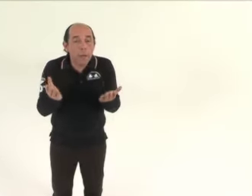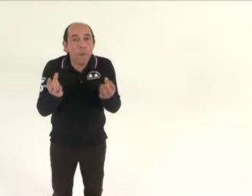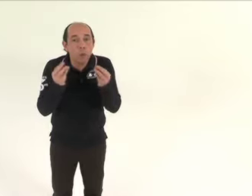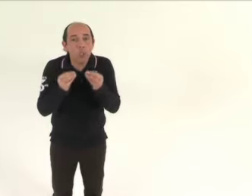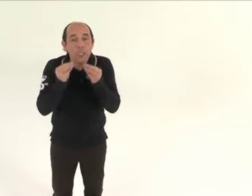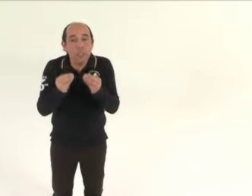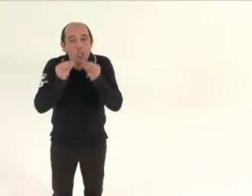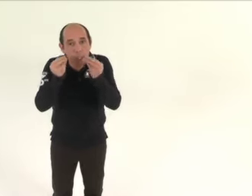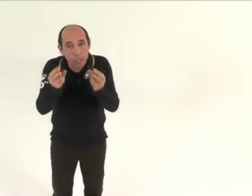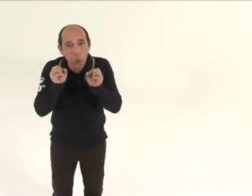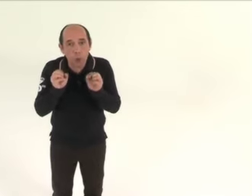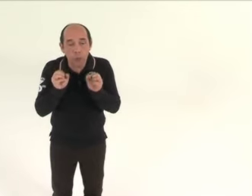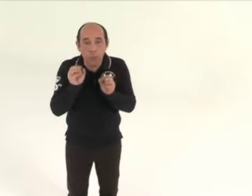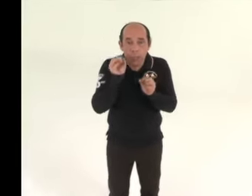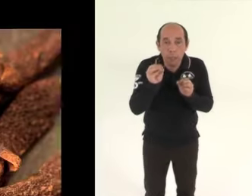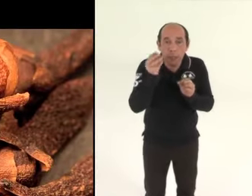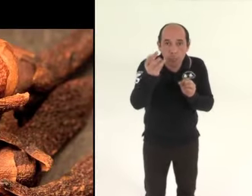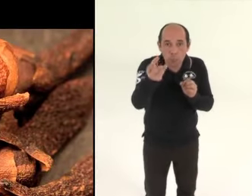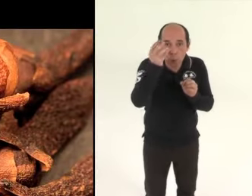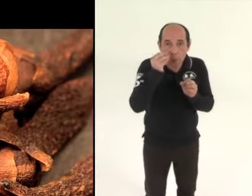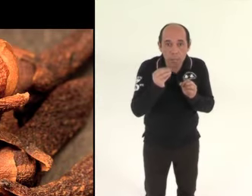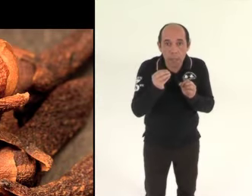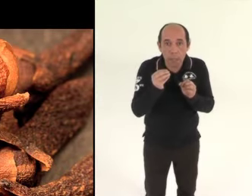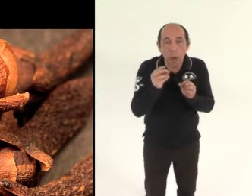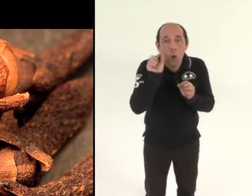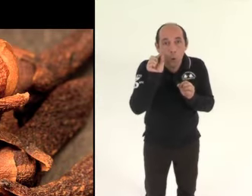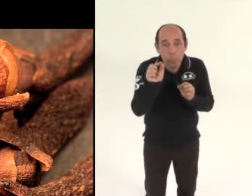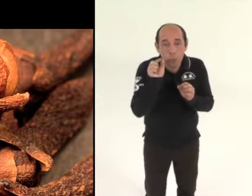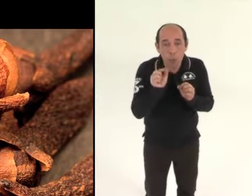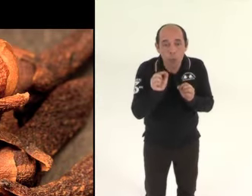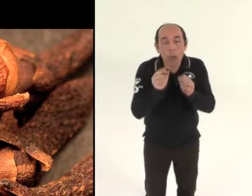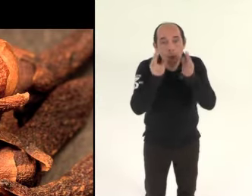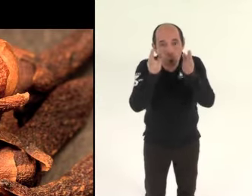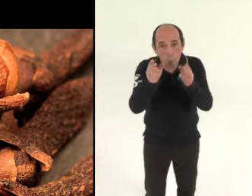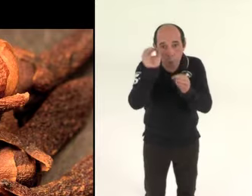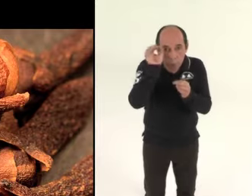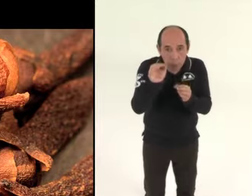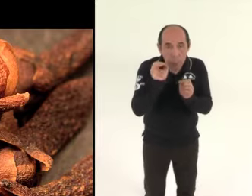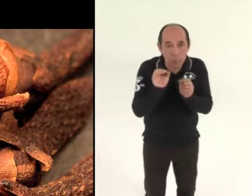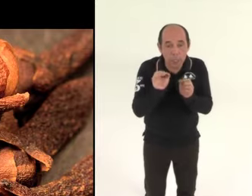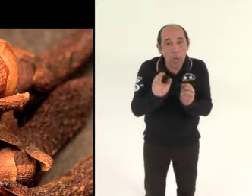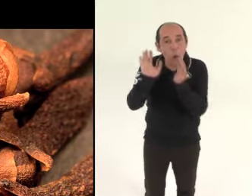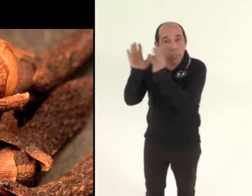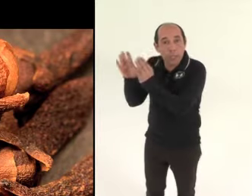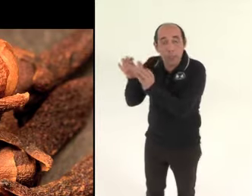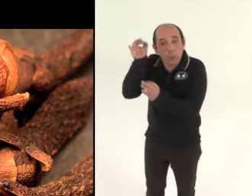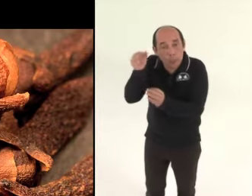ما عندوش انتاج ديال القرنفل اذا كيستورد هذه الماده وكيستوردها من اوروبا وبالضبط من اسبانيا ومن اسيا وبالضبط